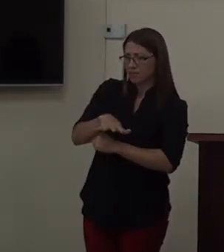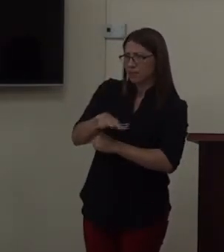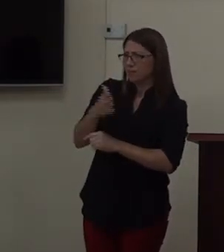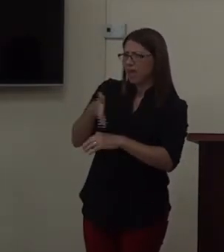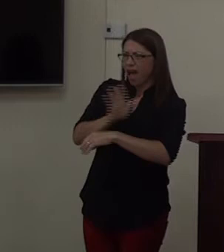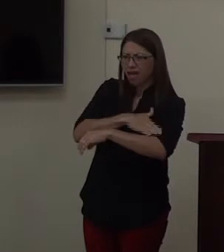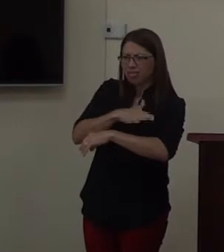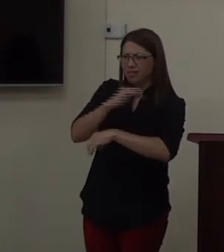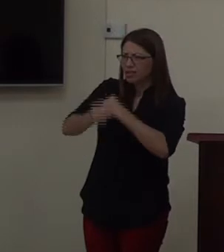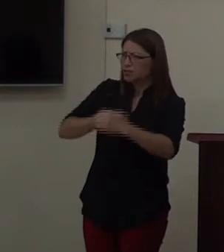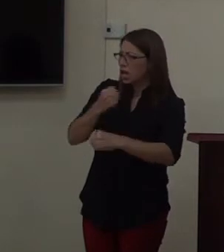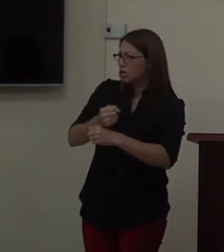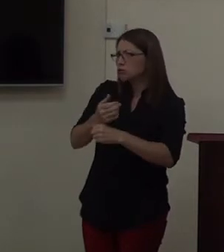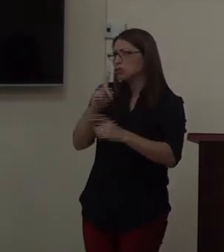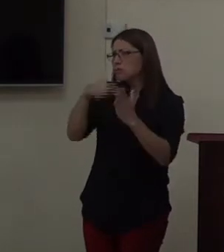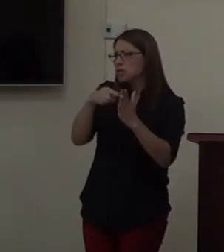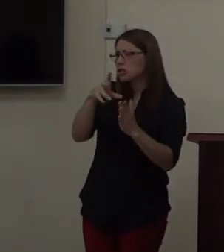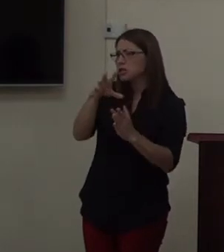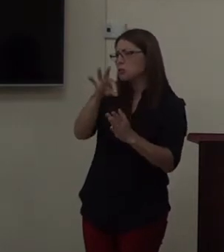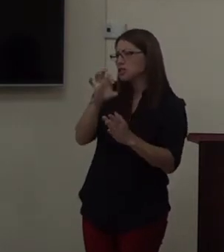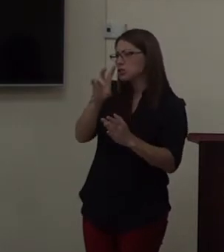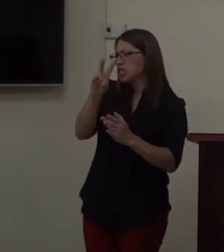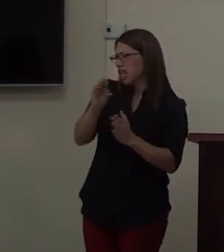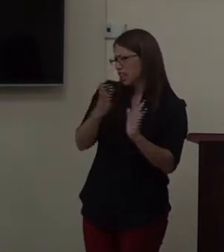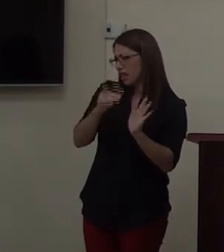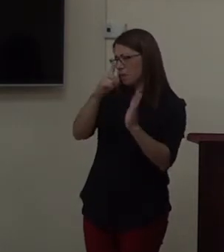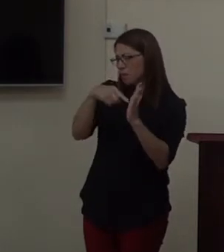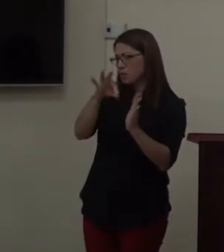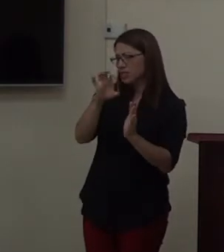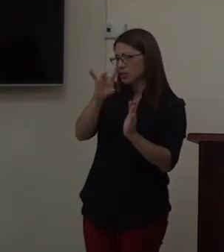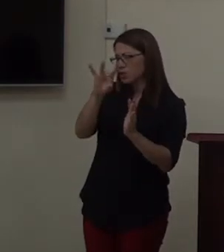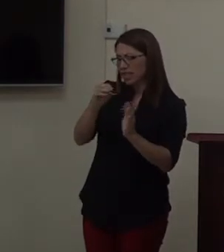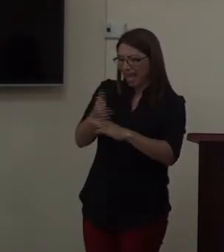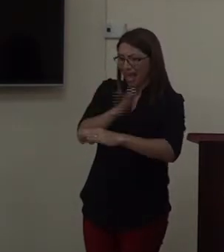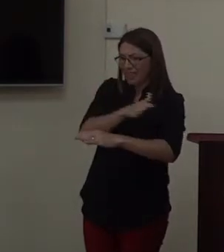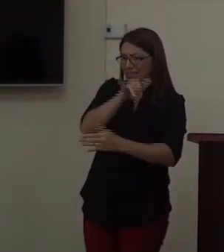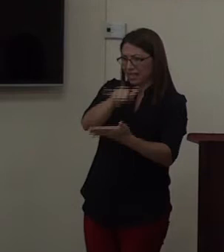antes de la época de los 70, de los 80, básicamente con